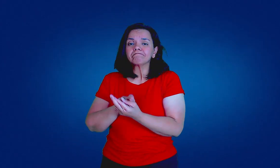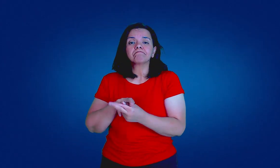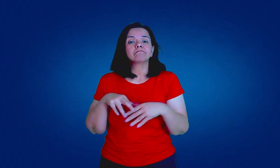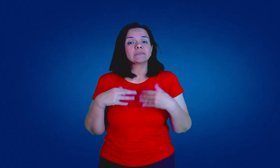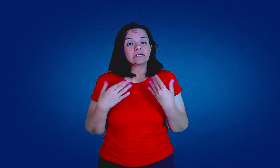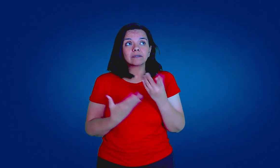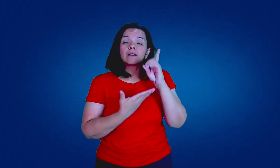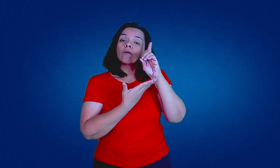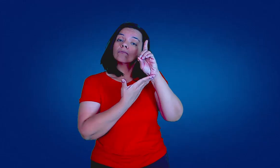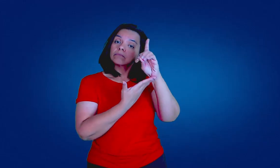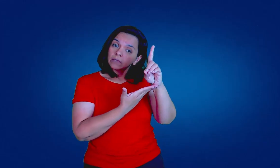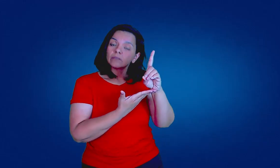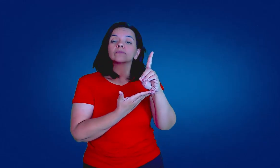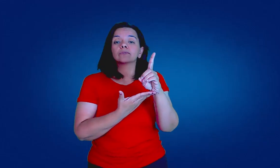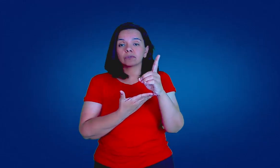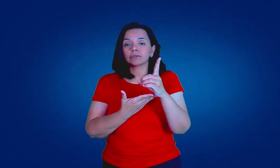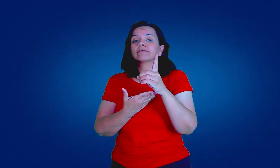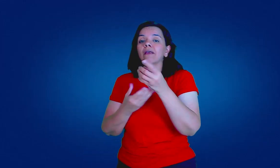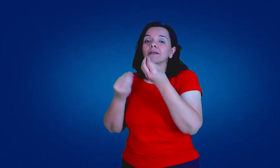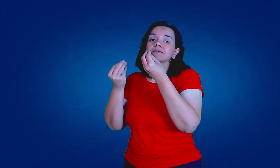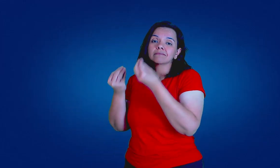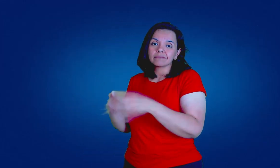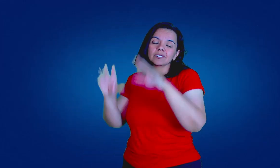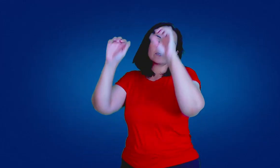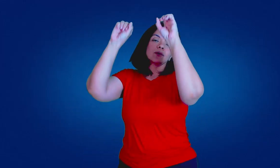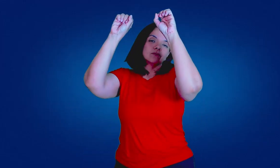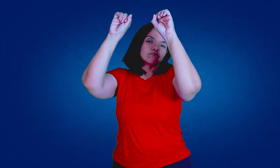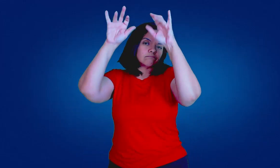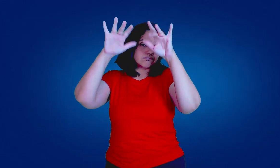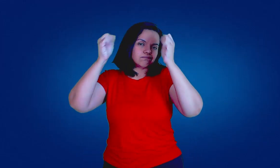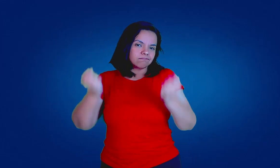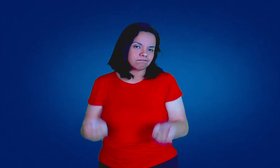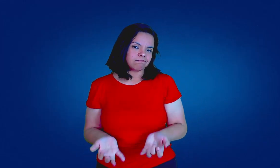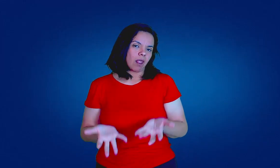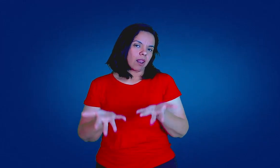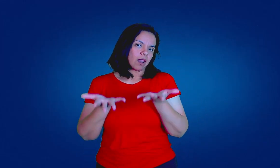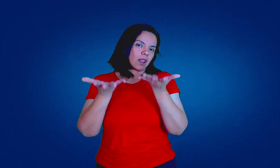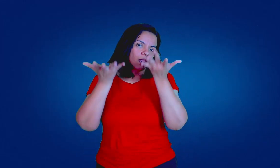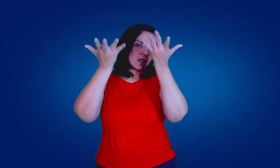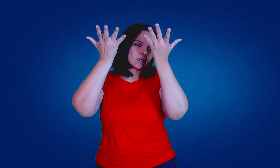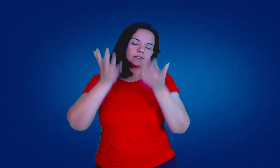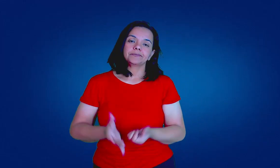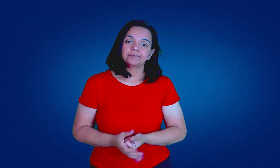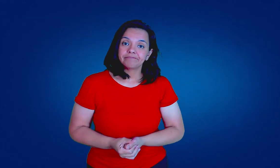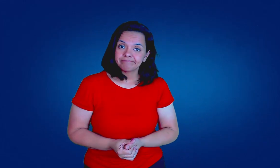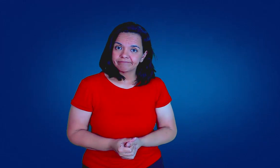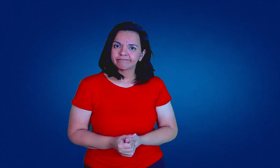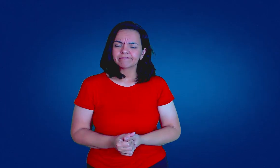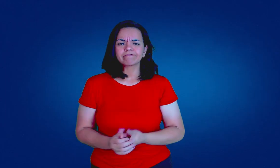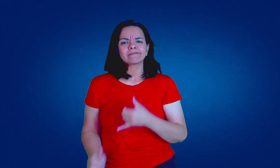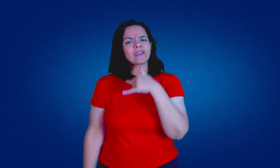As pessoas elas não se arrependeram. E por isso, Deus enviou o dilúvio.